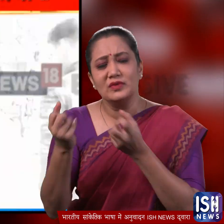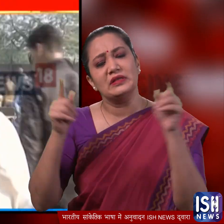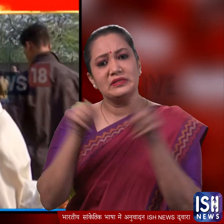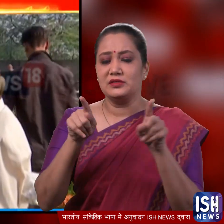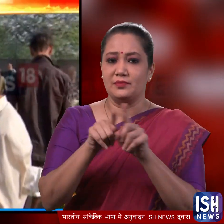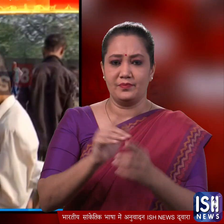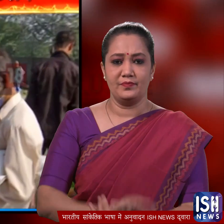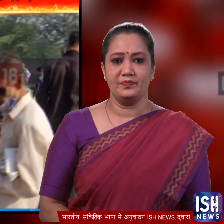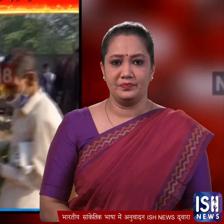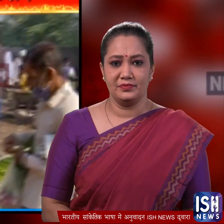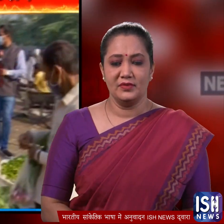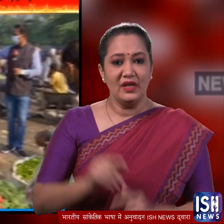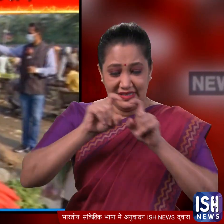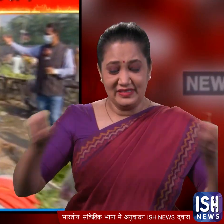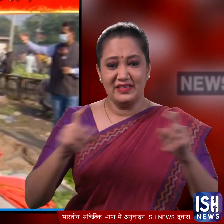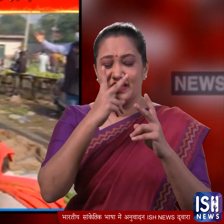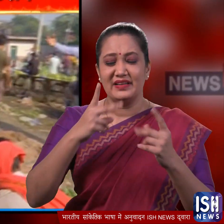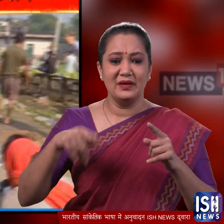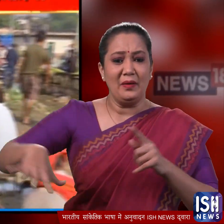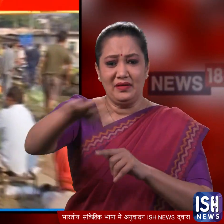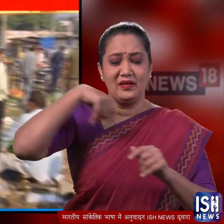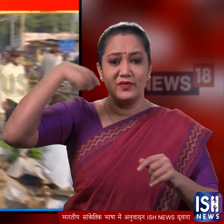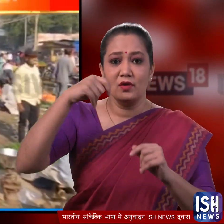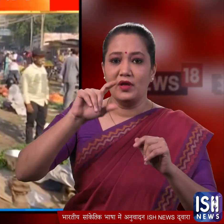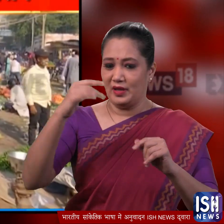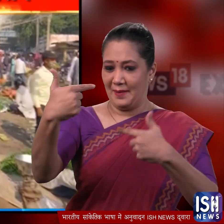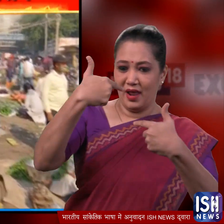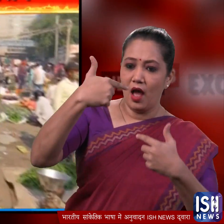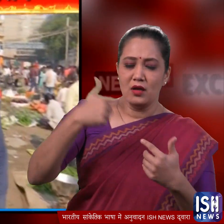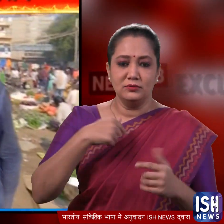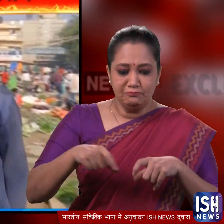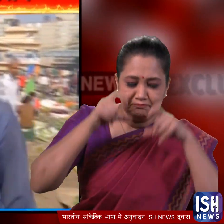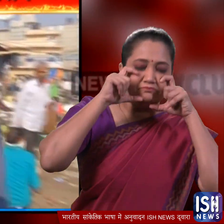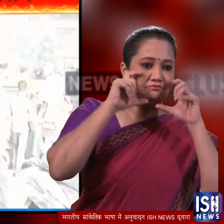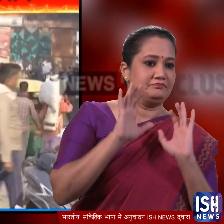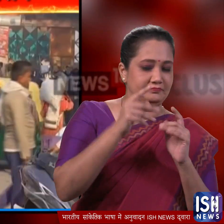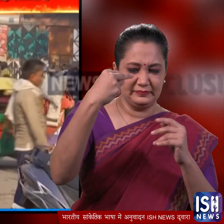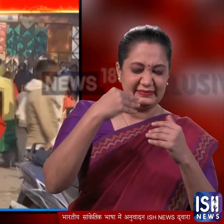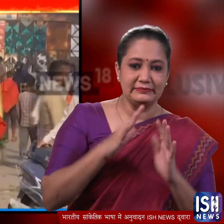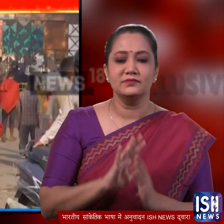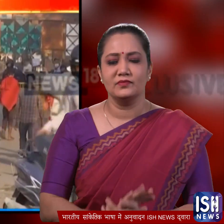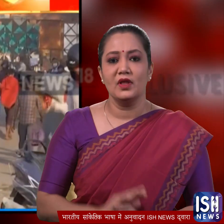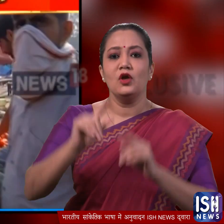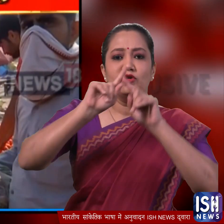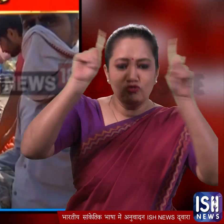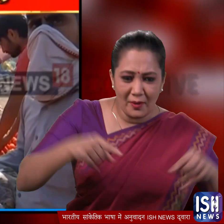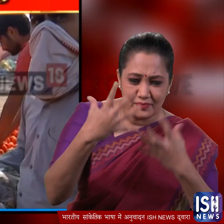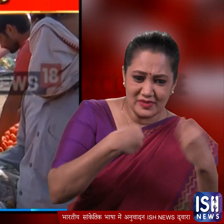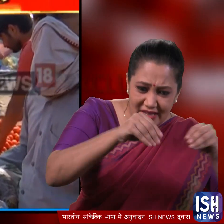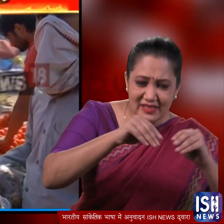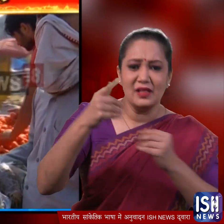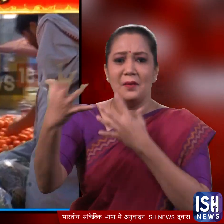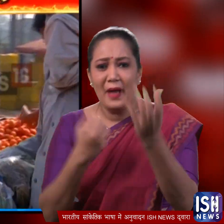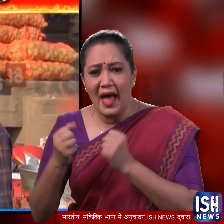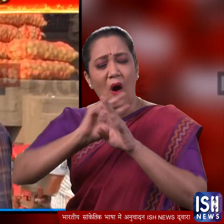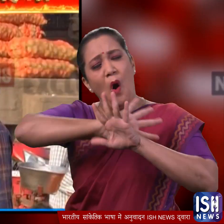निकली। तस्वीरें देखिए, तस्वीरें साफ दिख रही हैं। यहाँ पर कुछ लोग कैमरे को देखकर मास्क लगाते हैं। जब ग्राहक से लेकर दुकानदार तक कोरोना